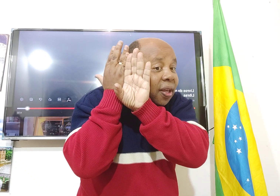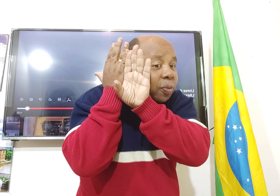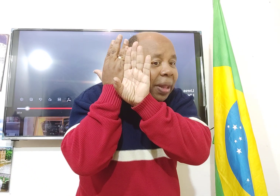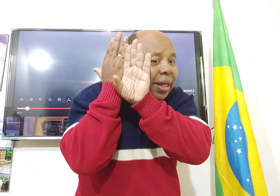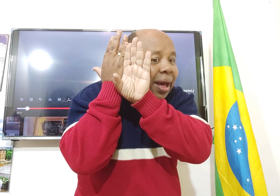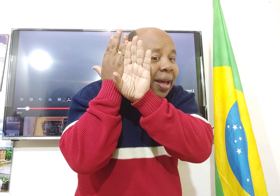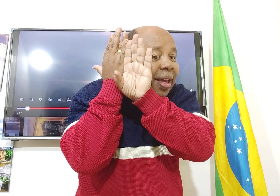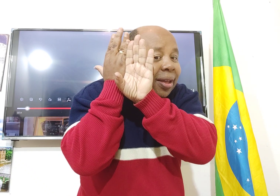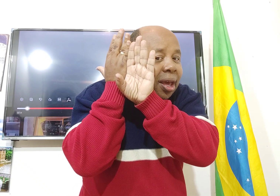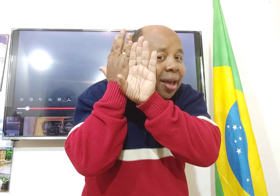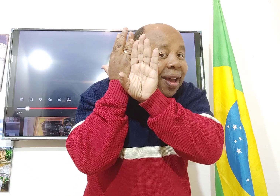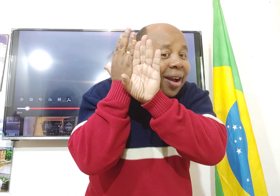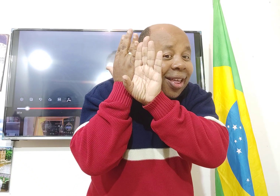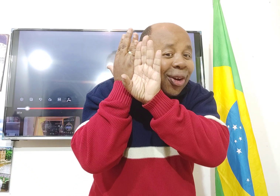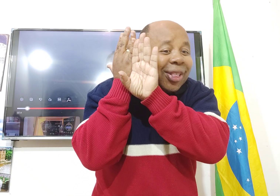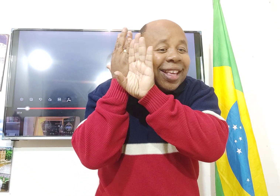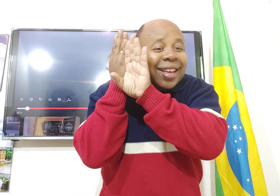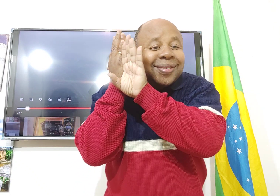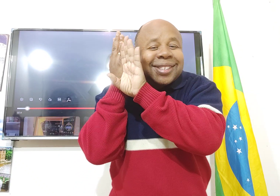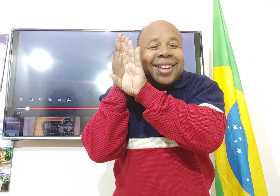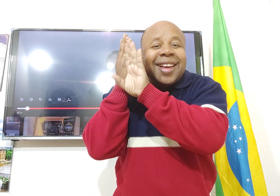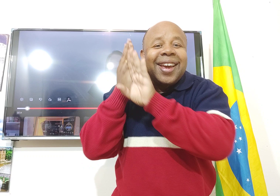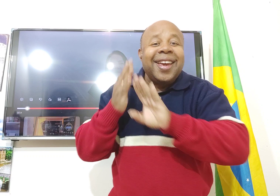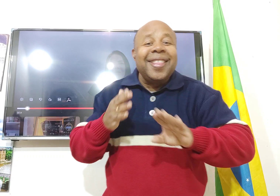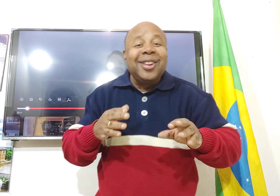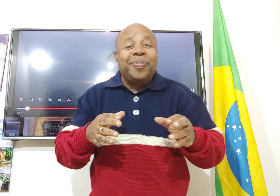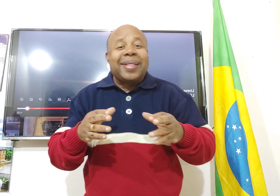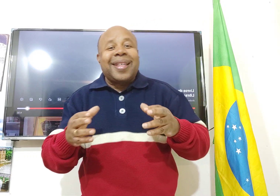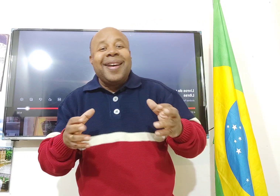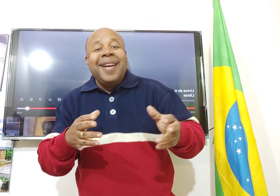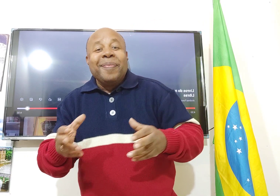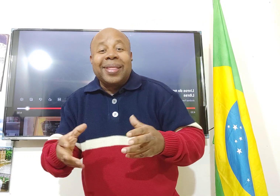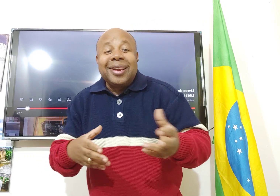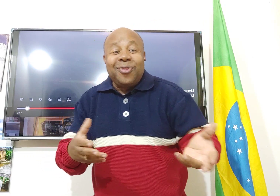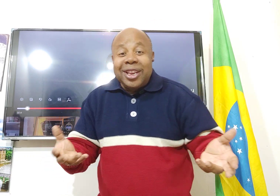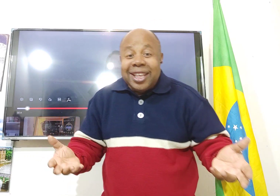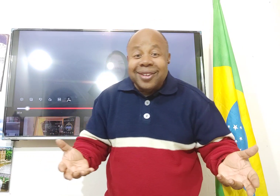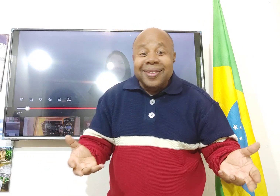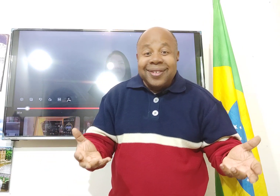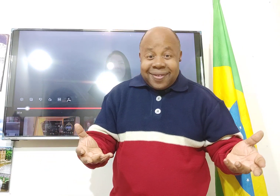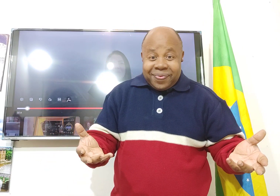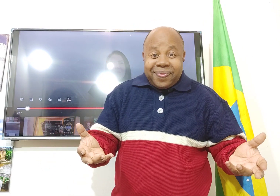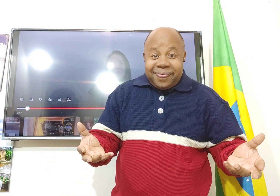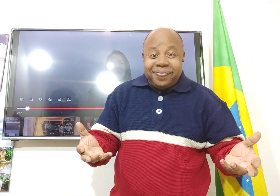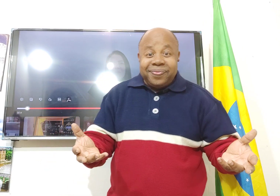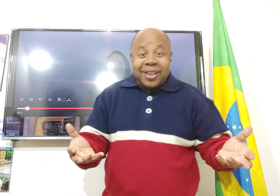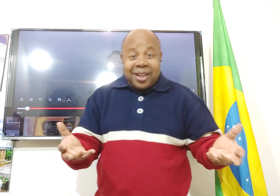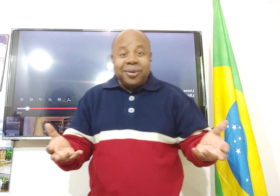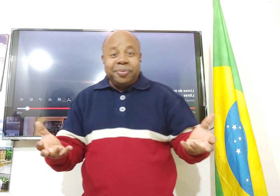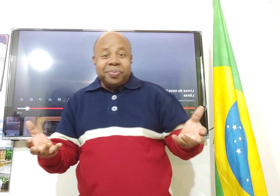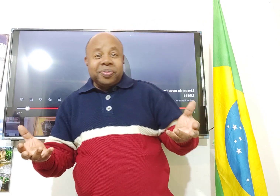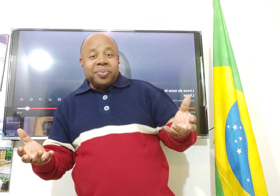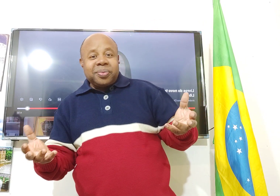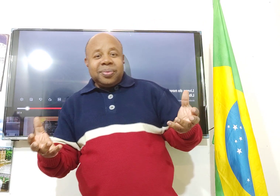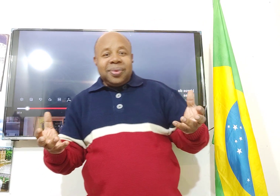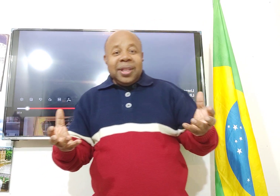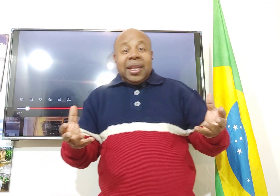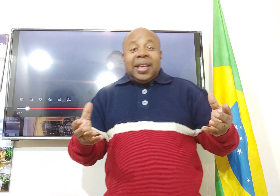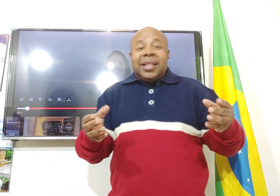Querendo passar. Nicodemos querendo passar de fininho. Entendeu? Então